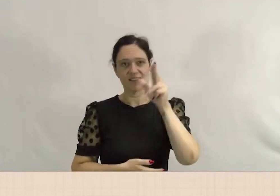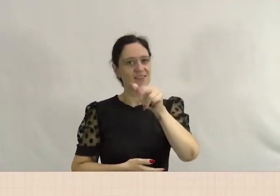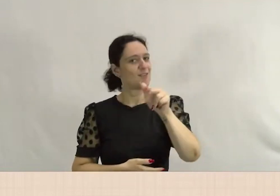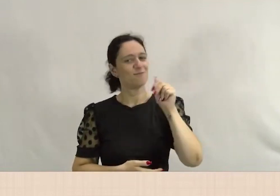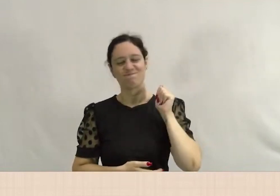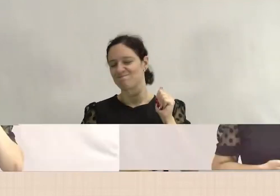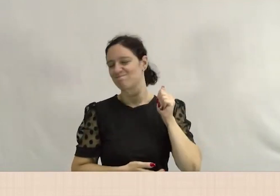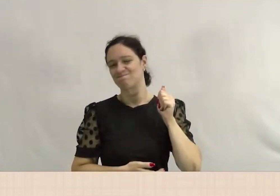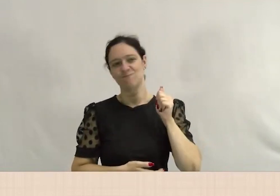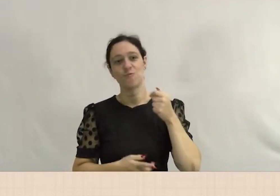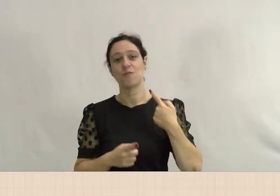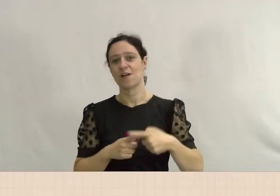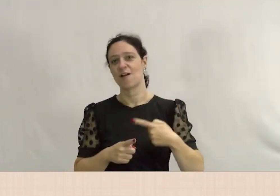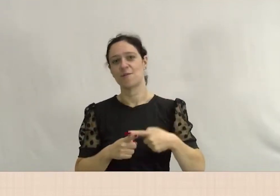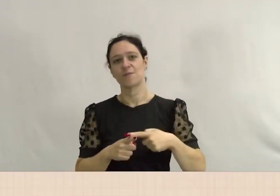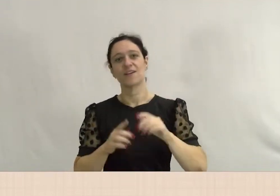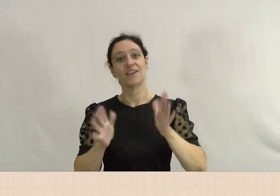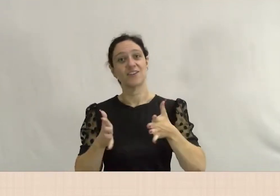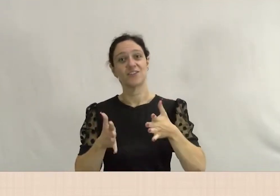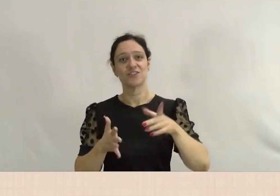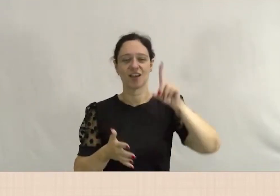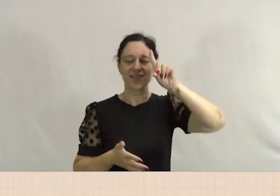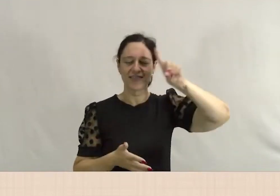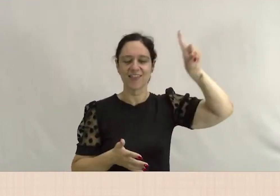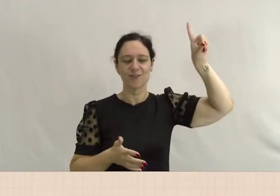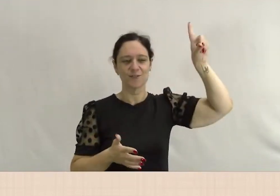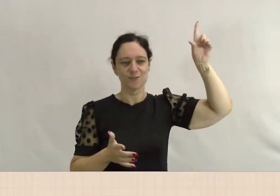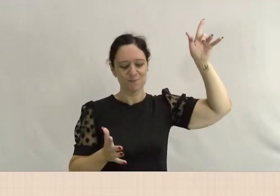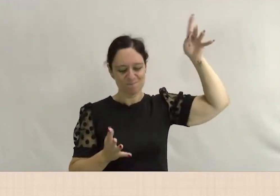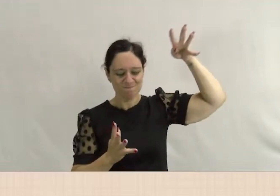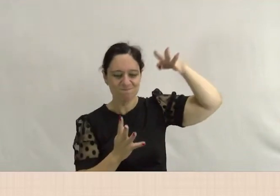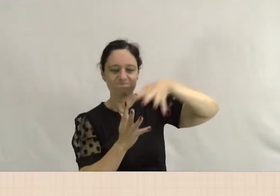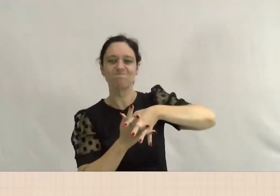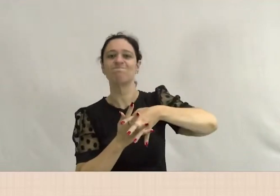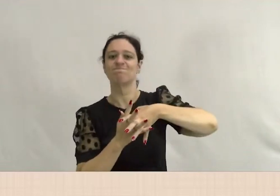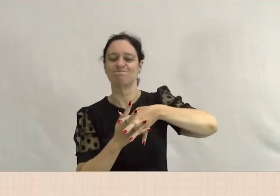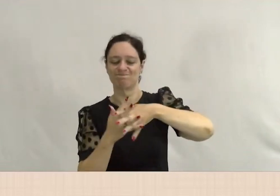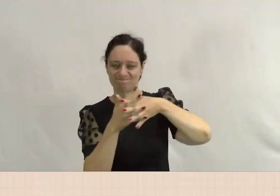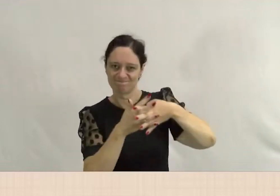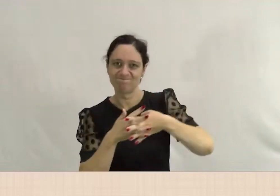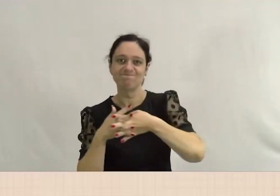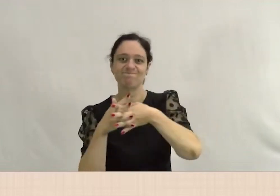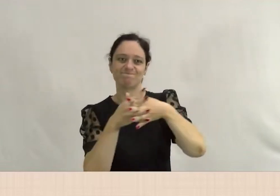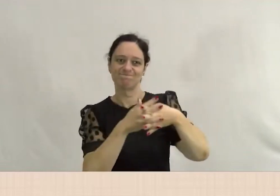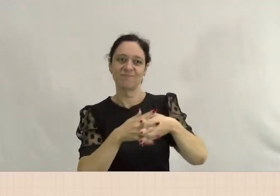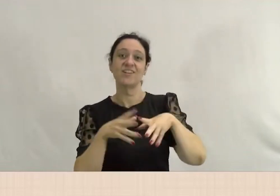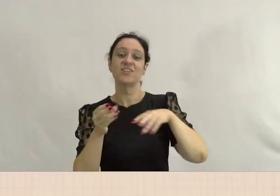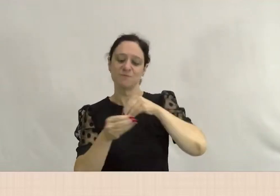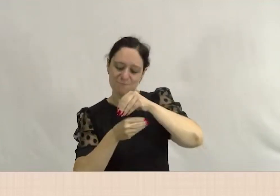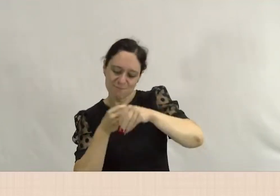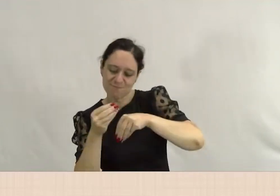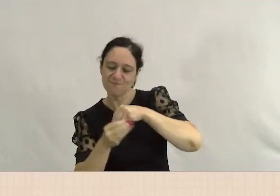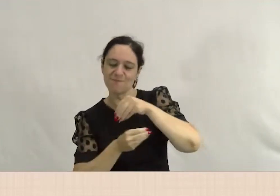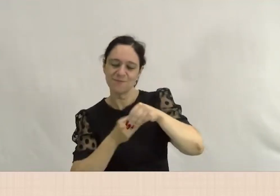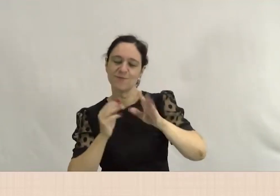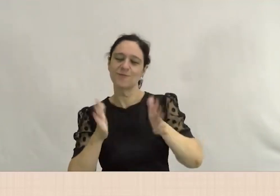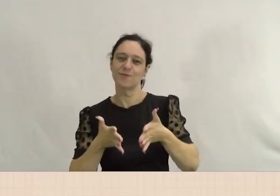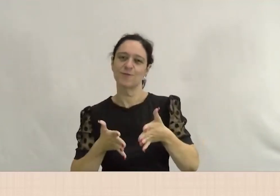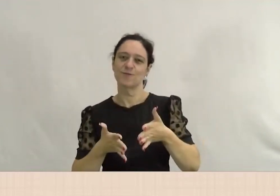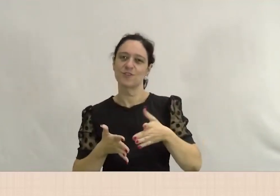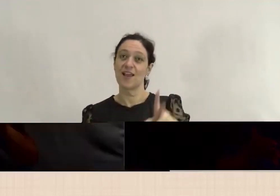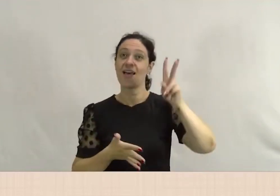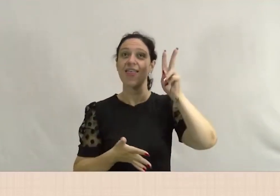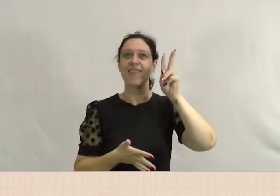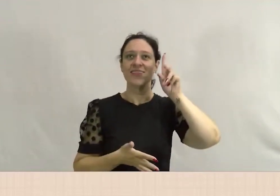de Deus, porque já estão entretecidas. É um tecido, já está na história